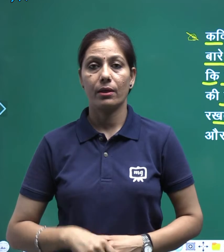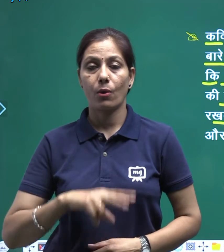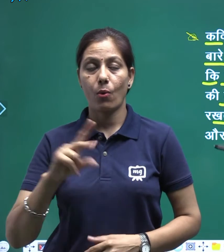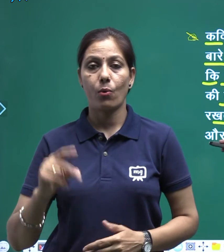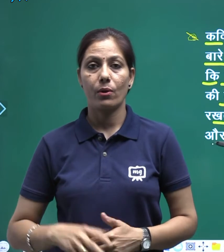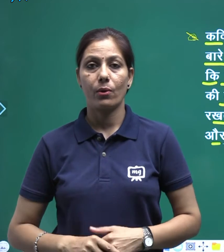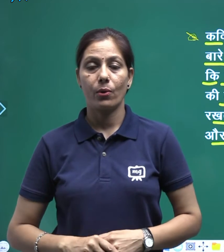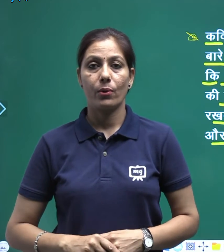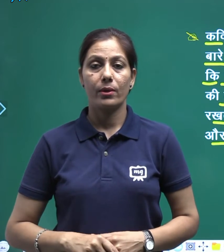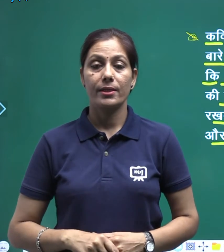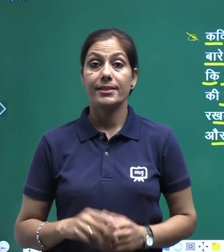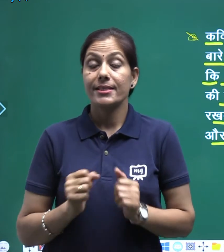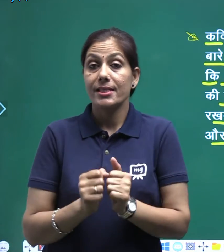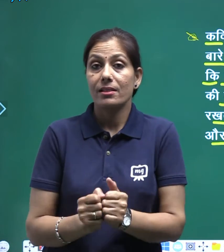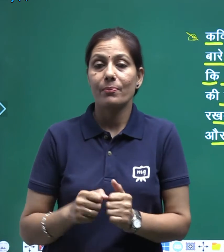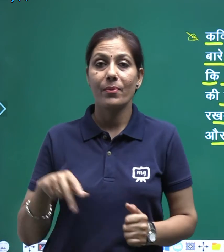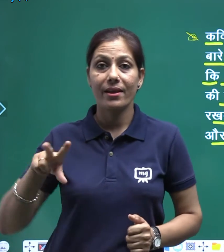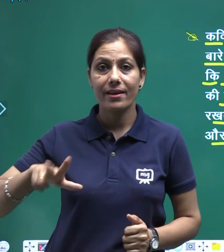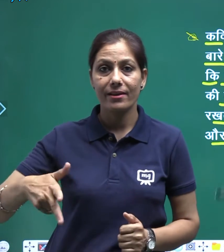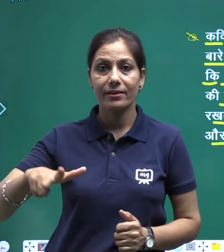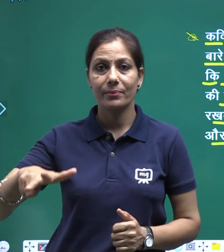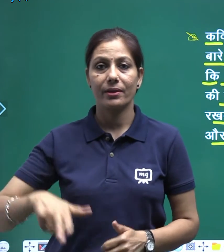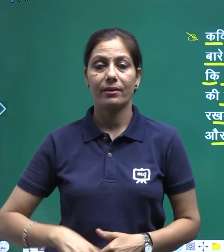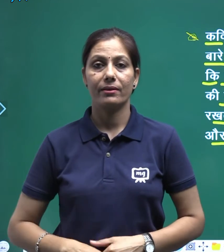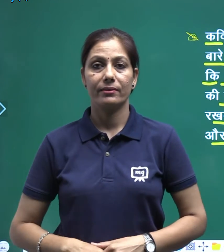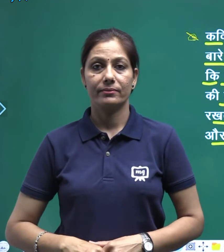और साथ में नटखट भी।